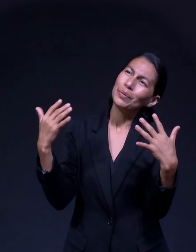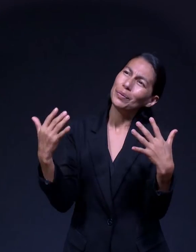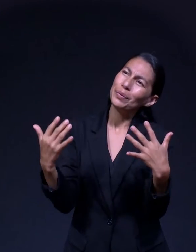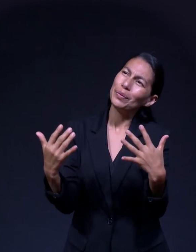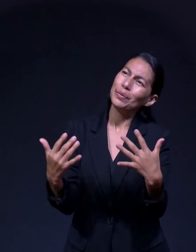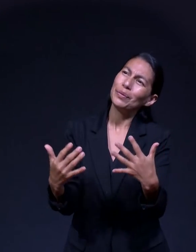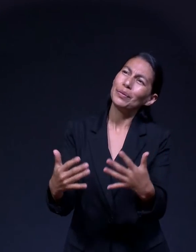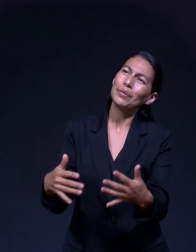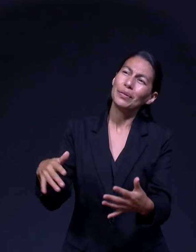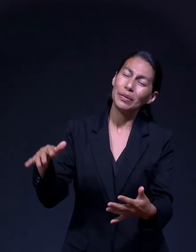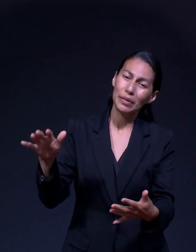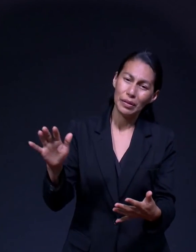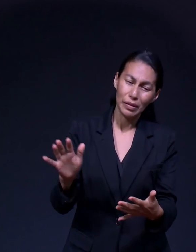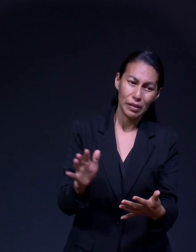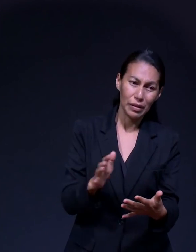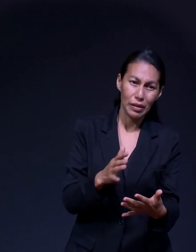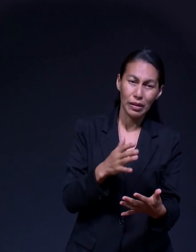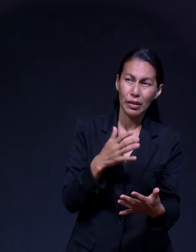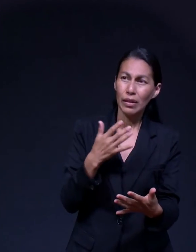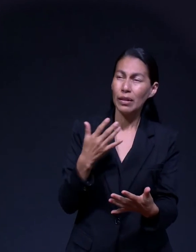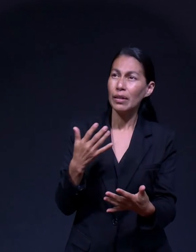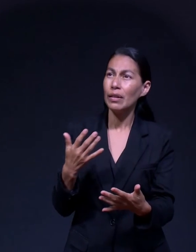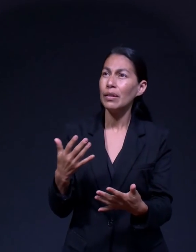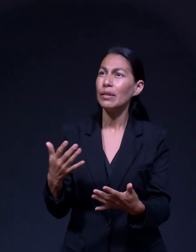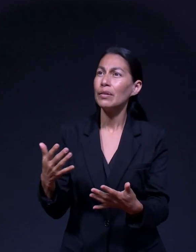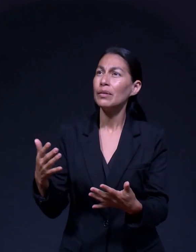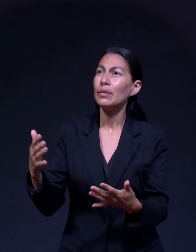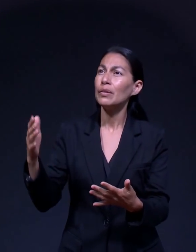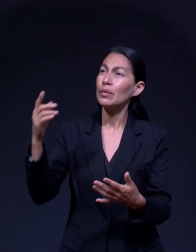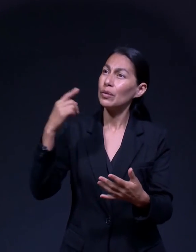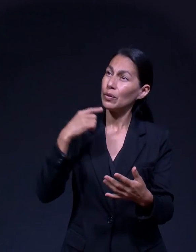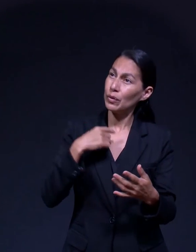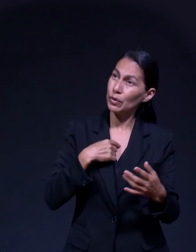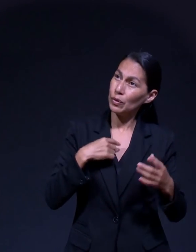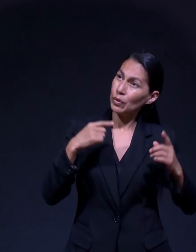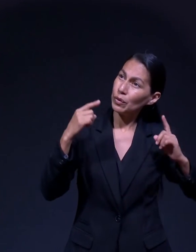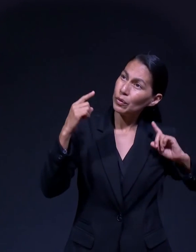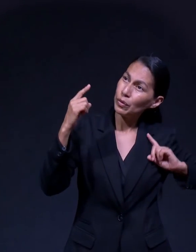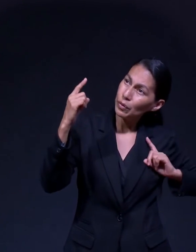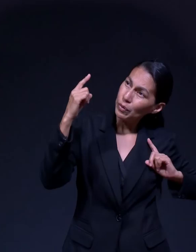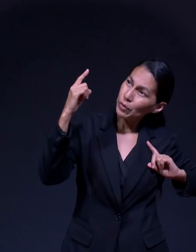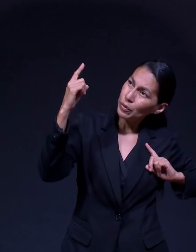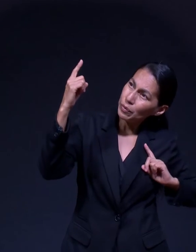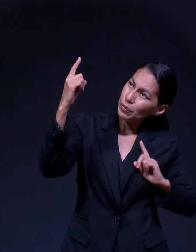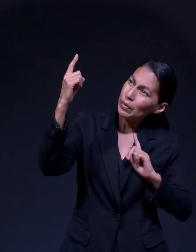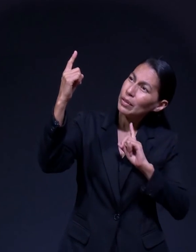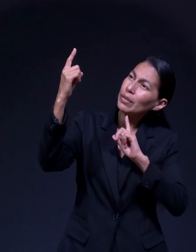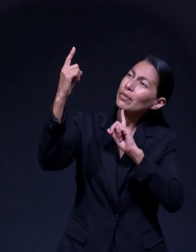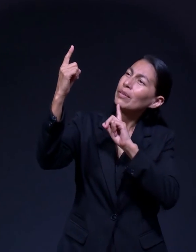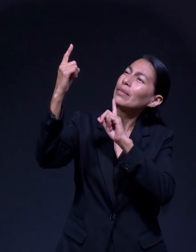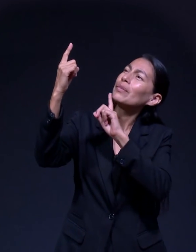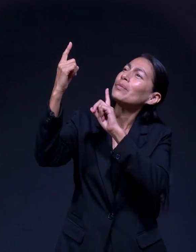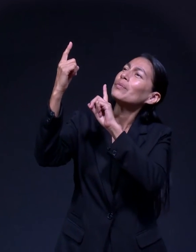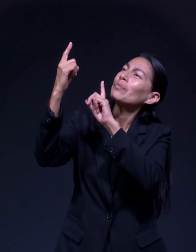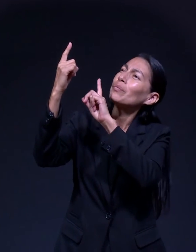Jamás podré enumerarlos, oh Dios,